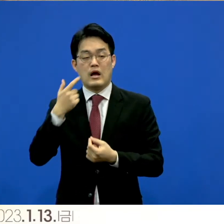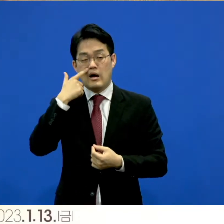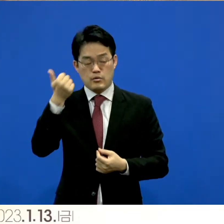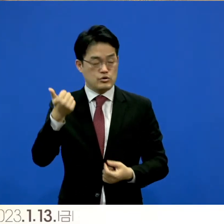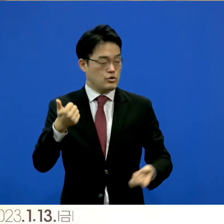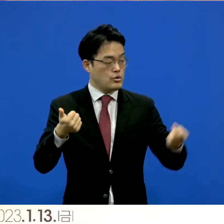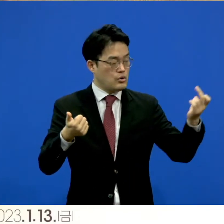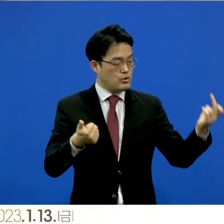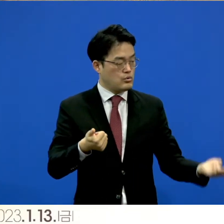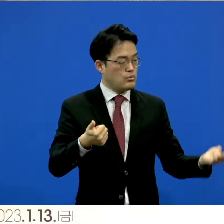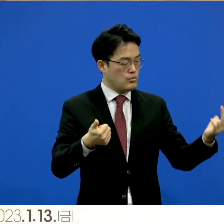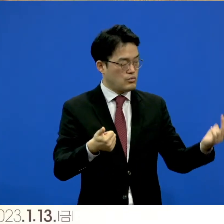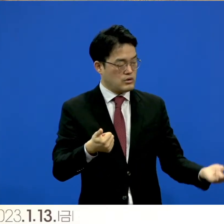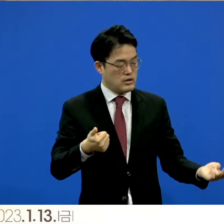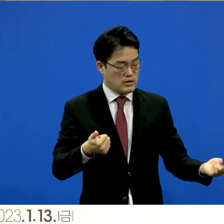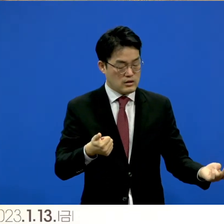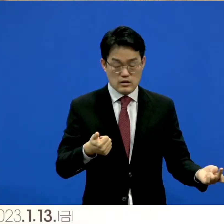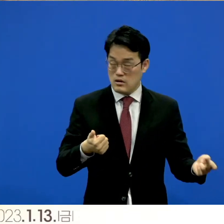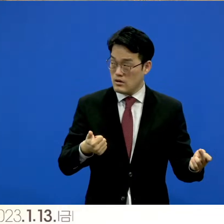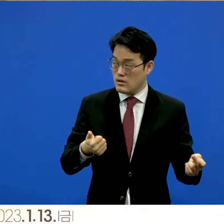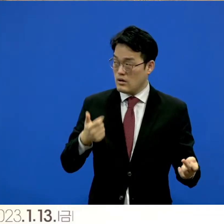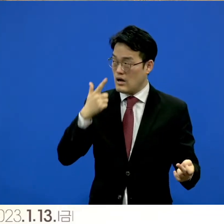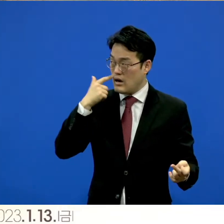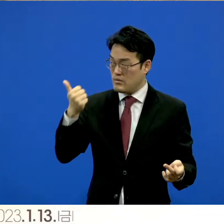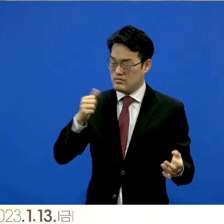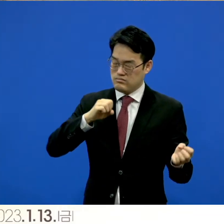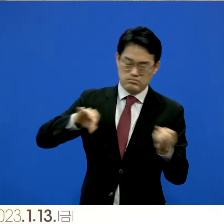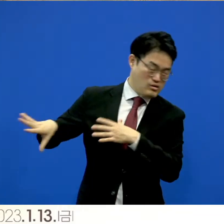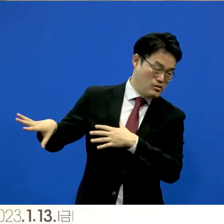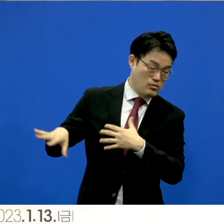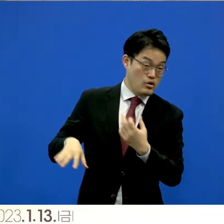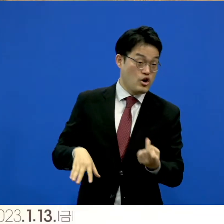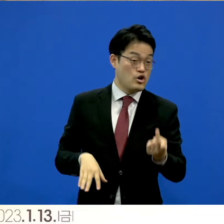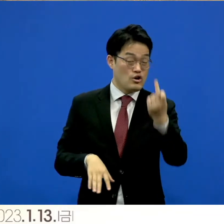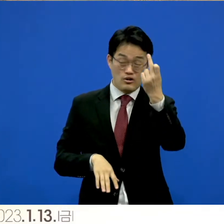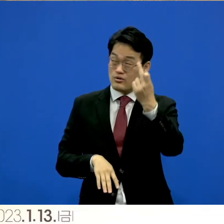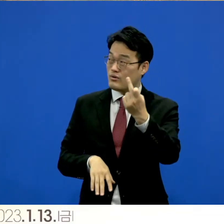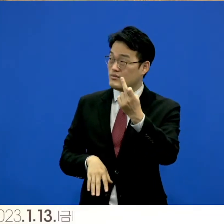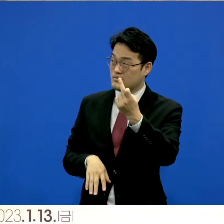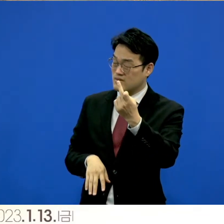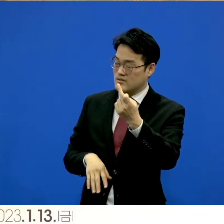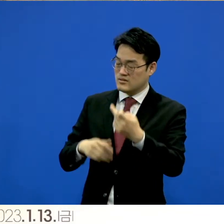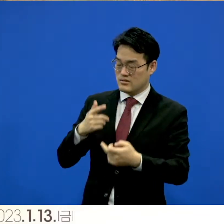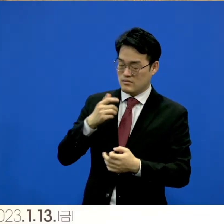그러나 아버지는 두 아들 모두를 환대합니다. 두 사람을 차별 없이 사랑합니다.